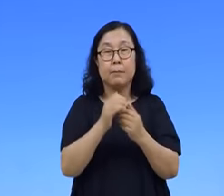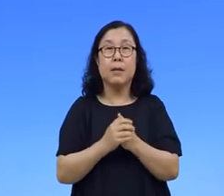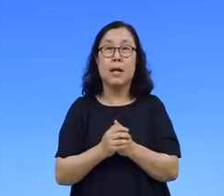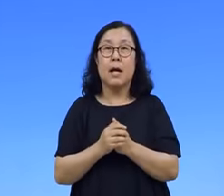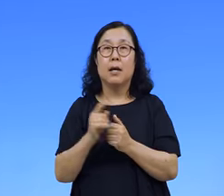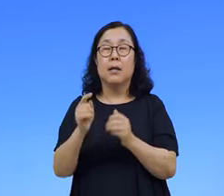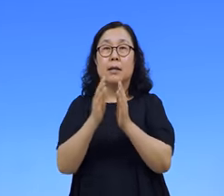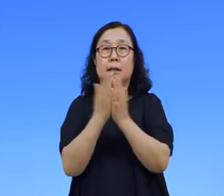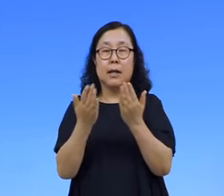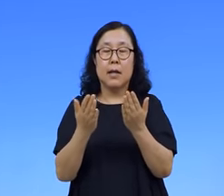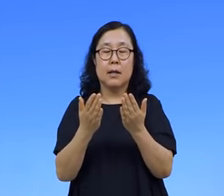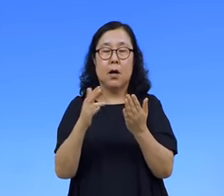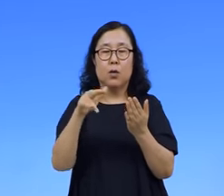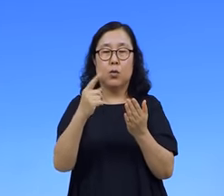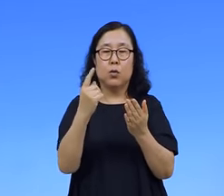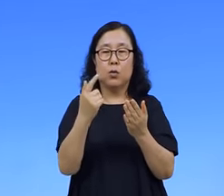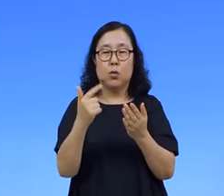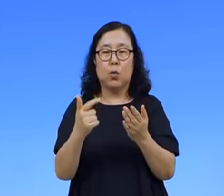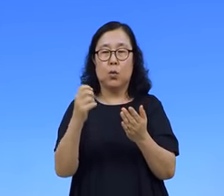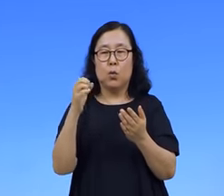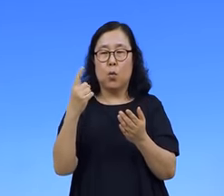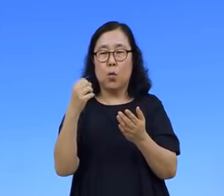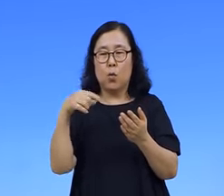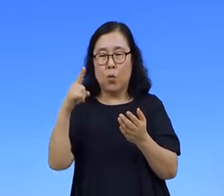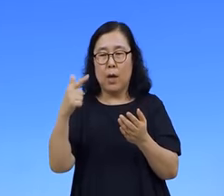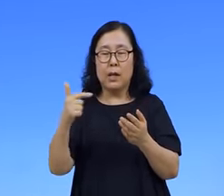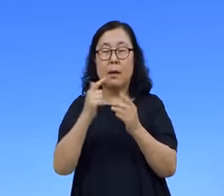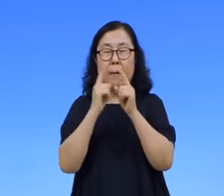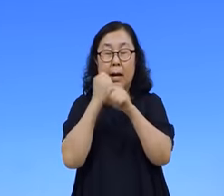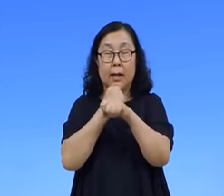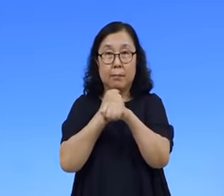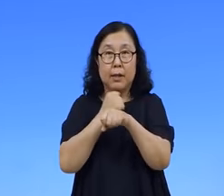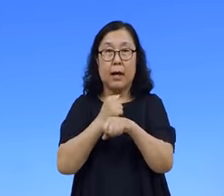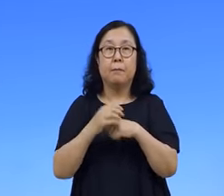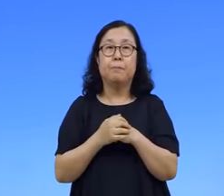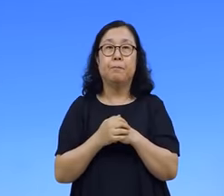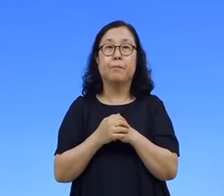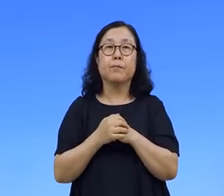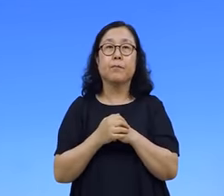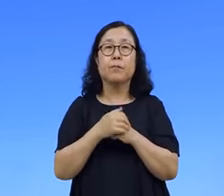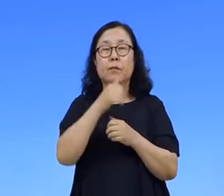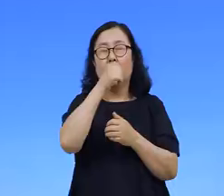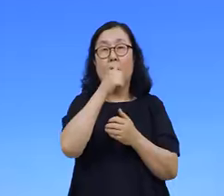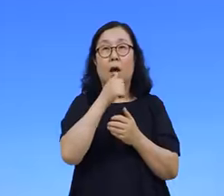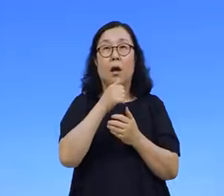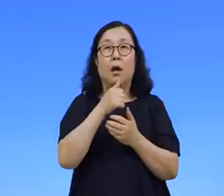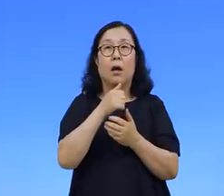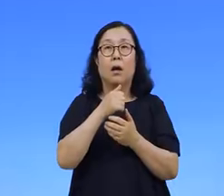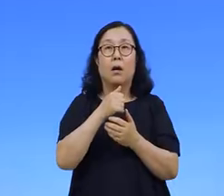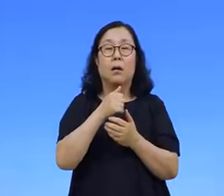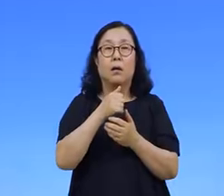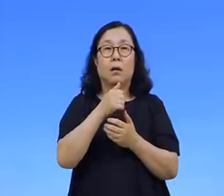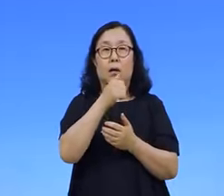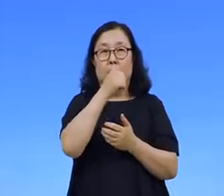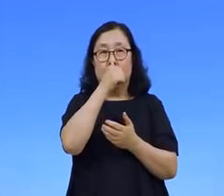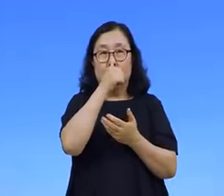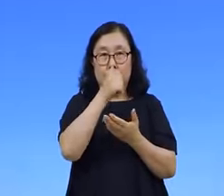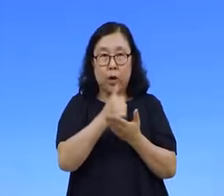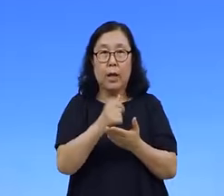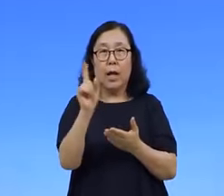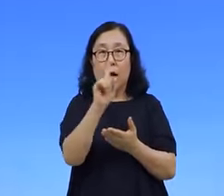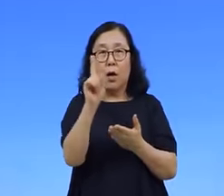이 책에서 이제 존 오웬이 주장하는 게 뭐냐 하면은, 내용을 한번 보세요. 화면으로도 제가 좀